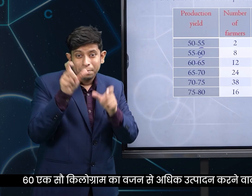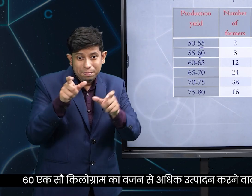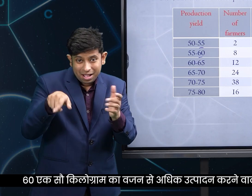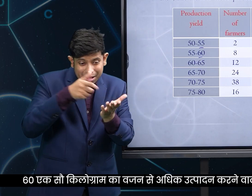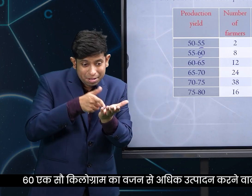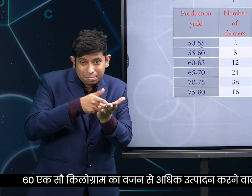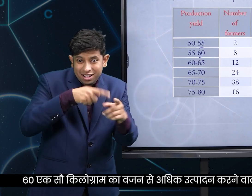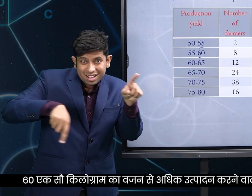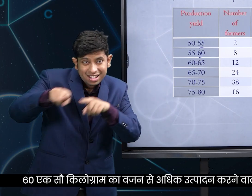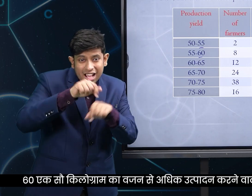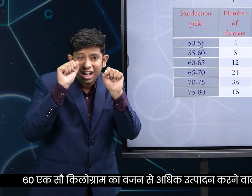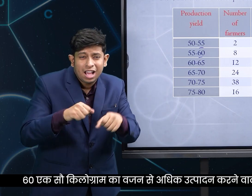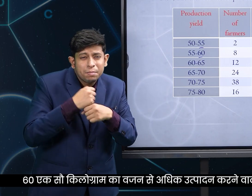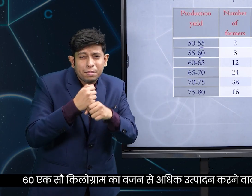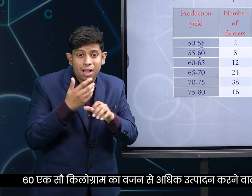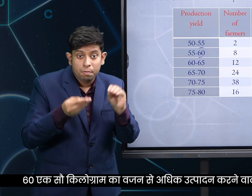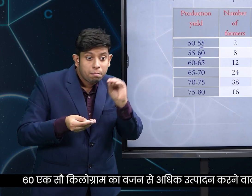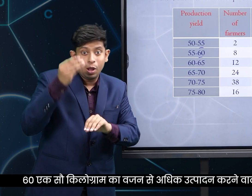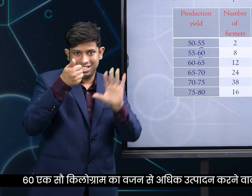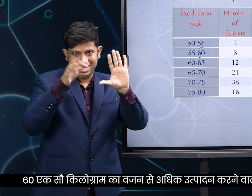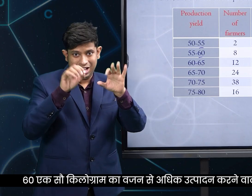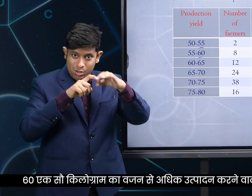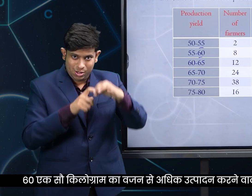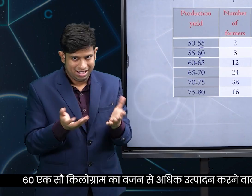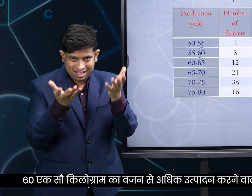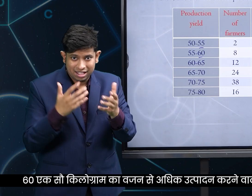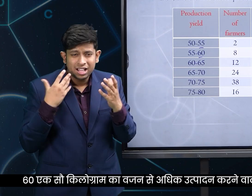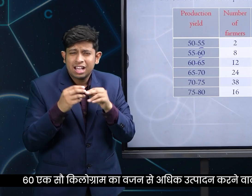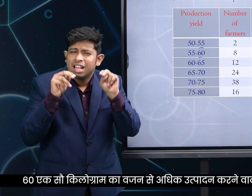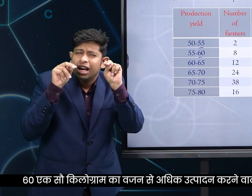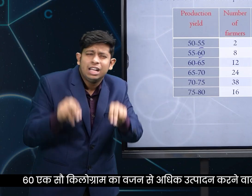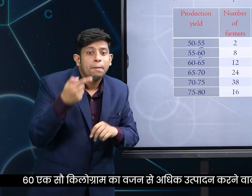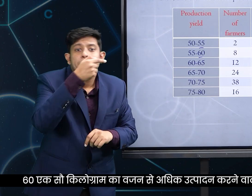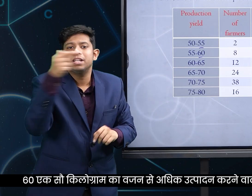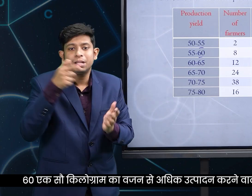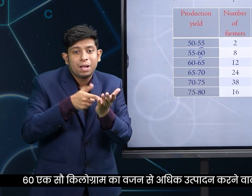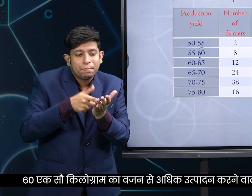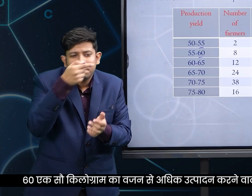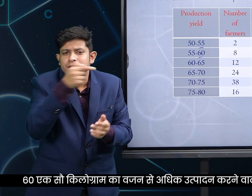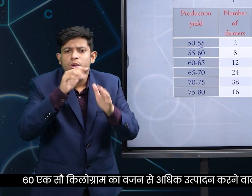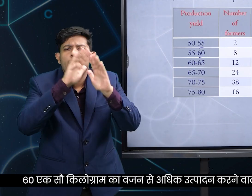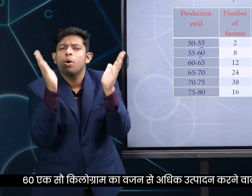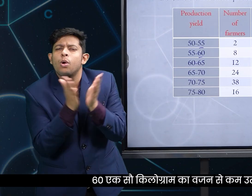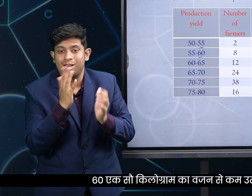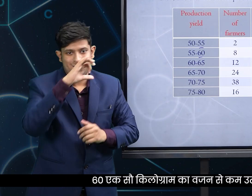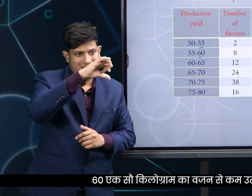60 100 किलोग्राम का वजन से अधिक उत्पादन करने वाले किसानों की संख्या ज्ञात करने के लिए हमें 60